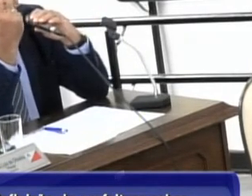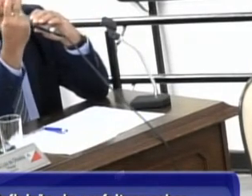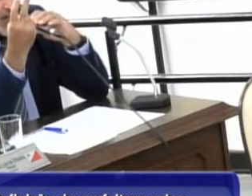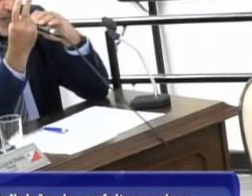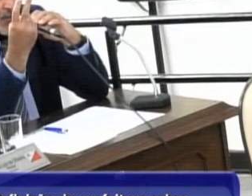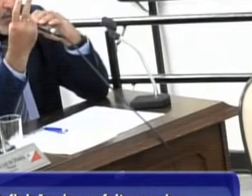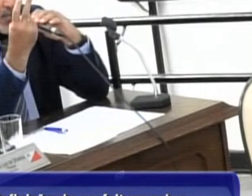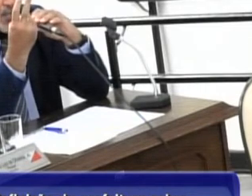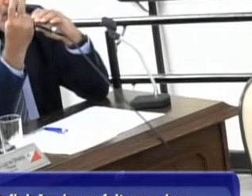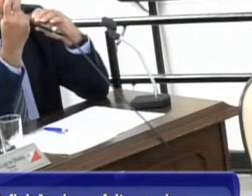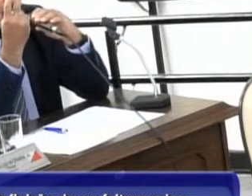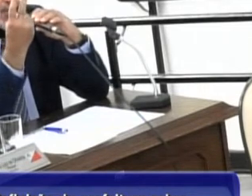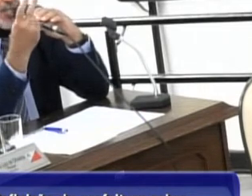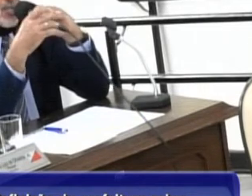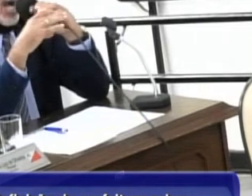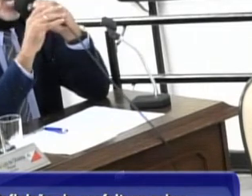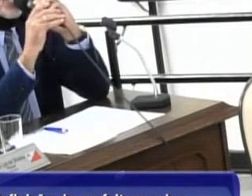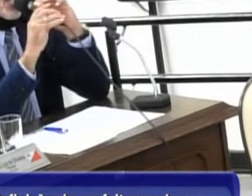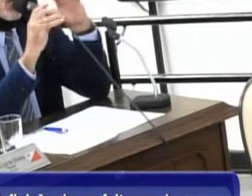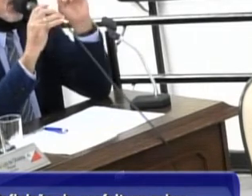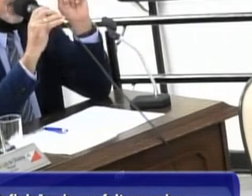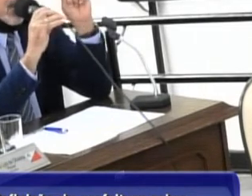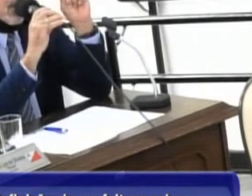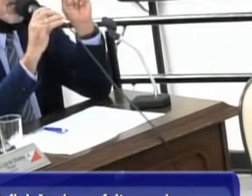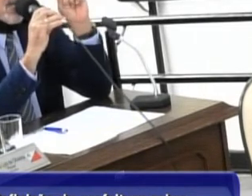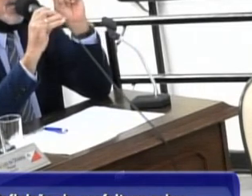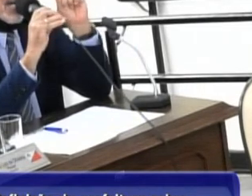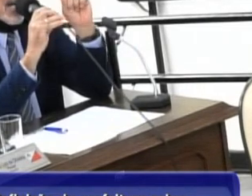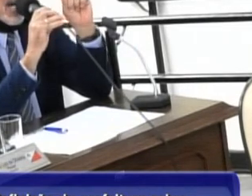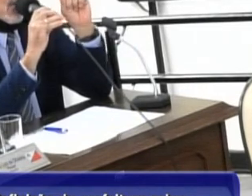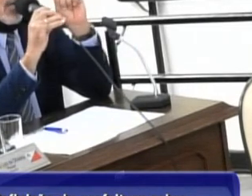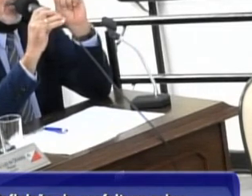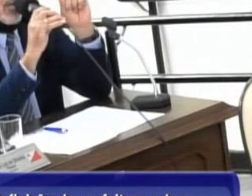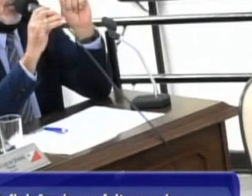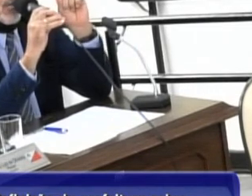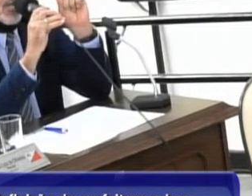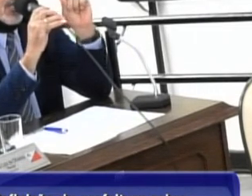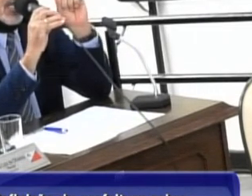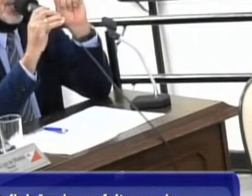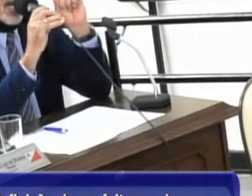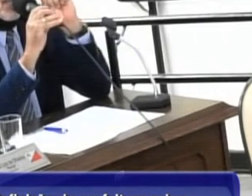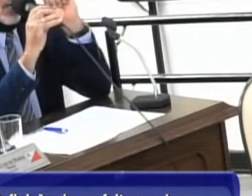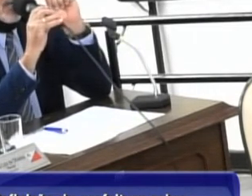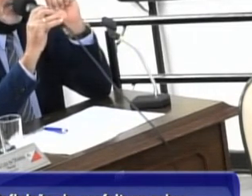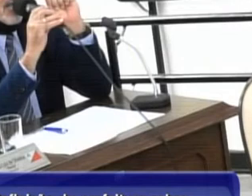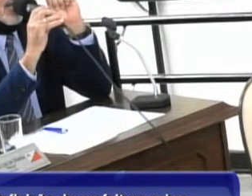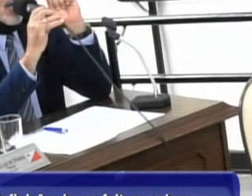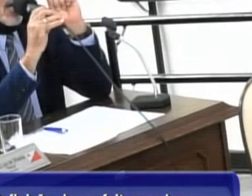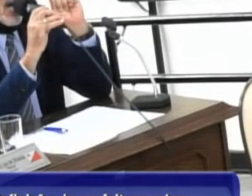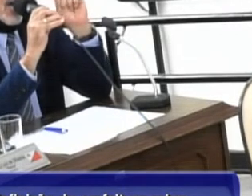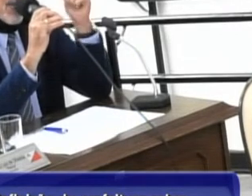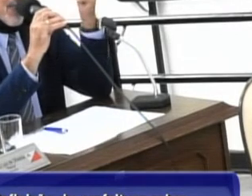do governo, que eu venho pedindo. Aí, vereador, marcaram uma reunião com o pessoal da Serpa.